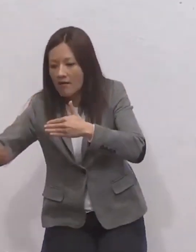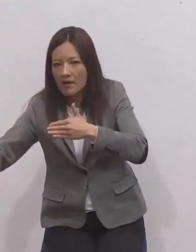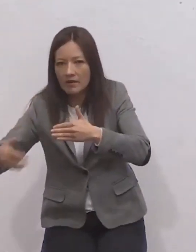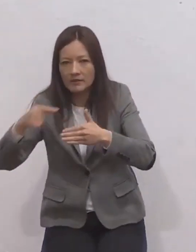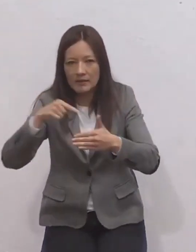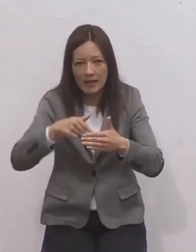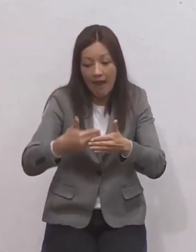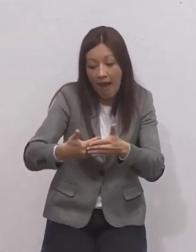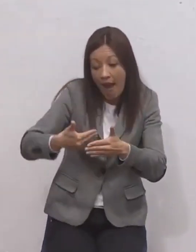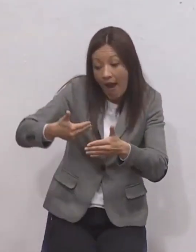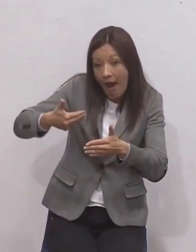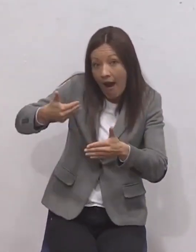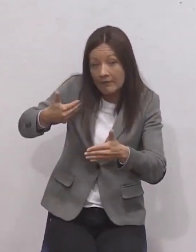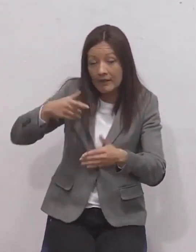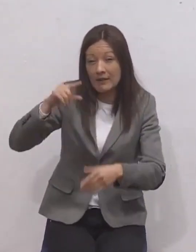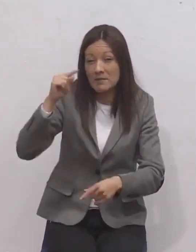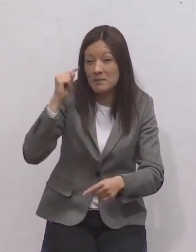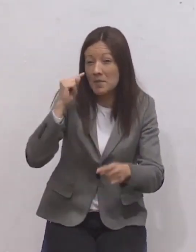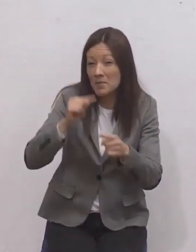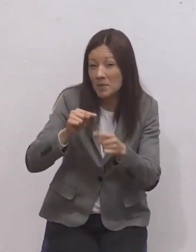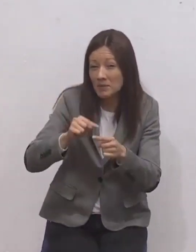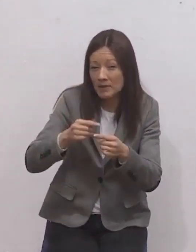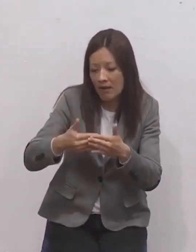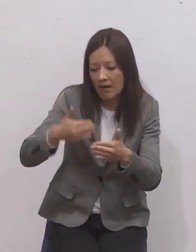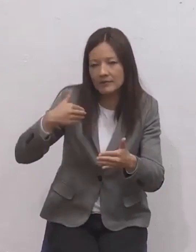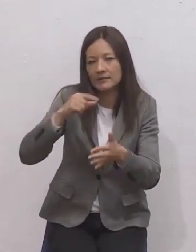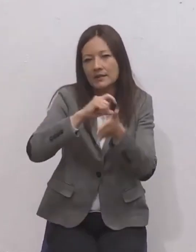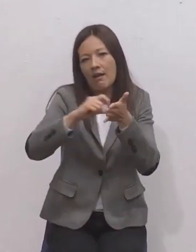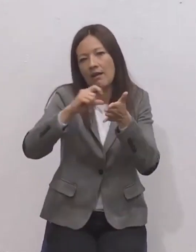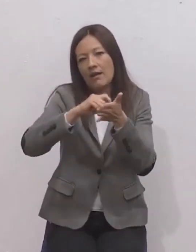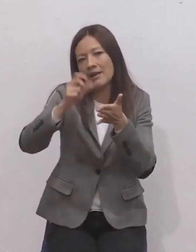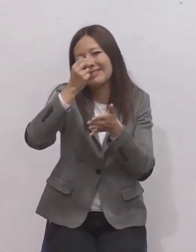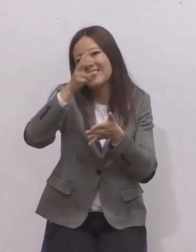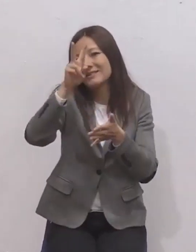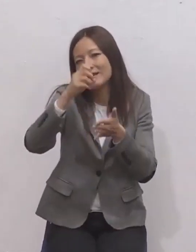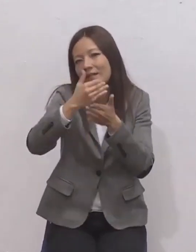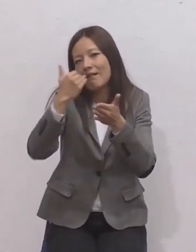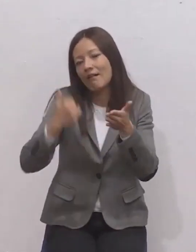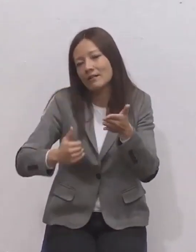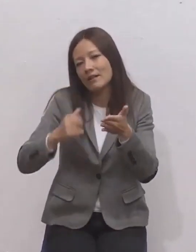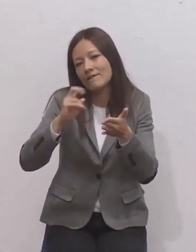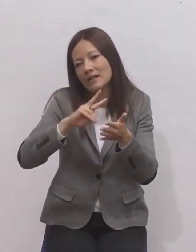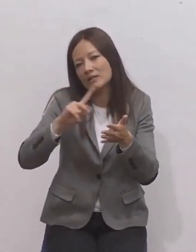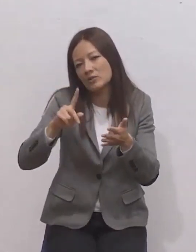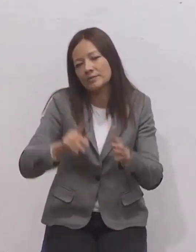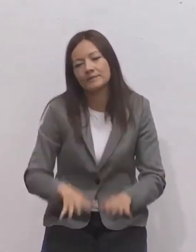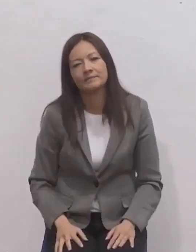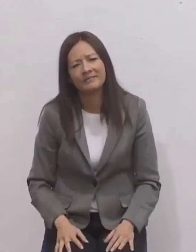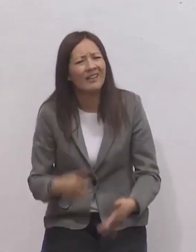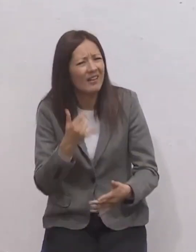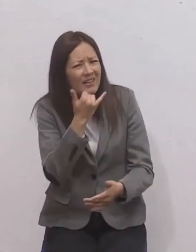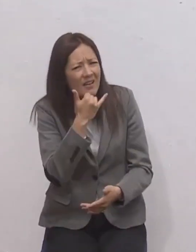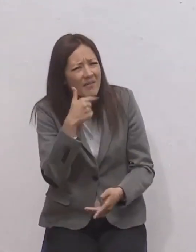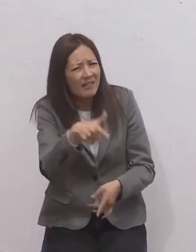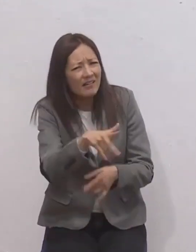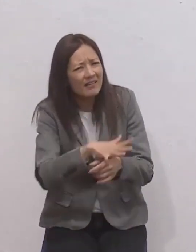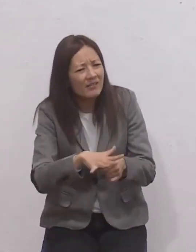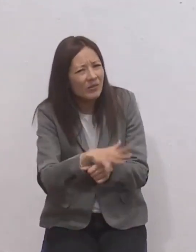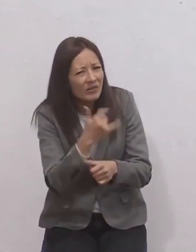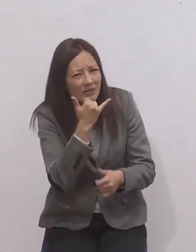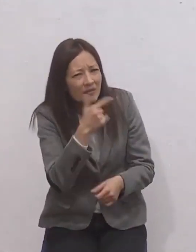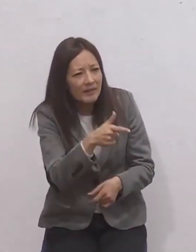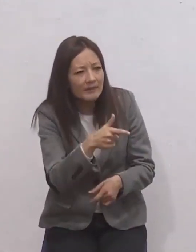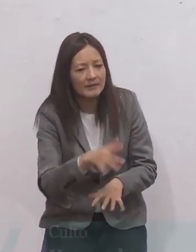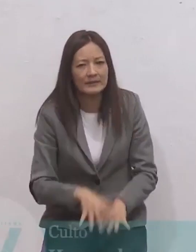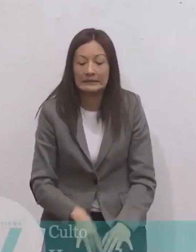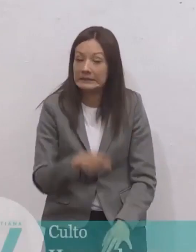la génesis de esto, la razón de esto está en el 17 al 22. ¿Qué está pasando? Y es